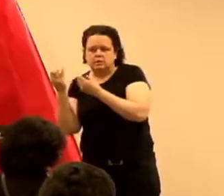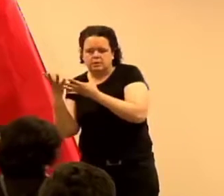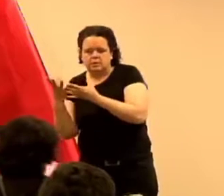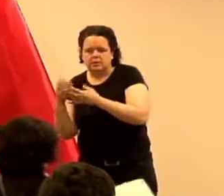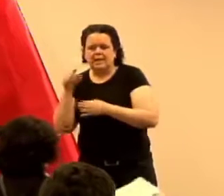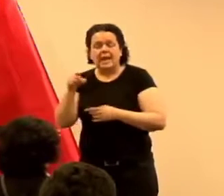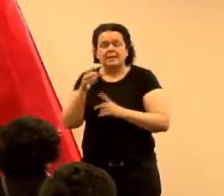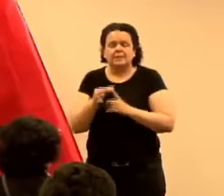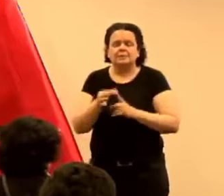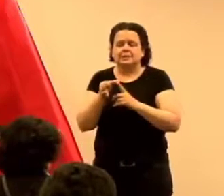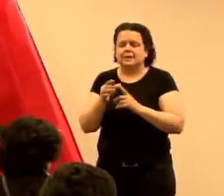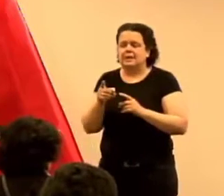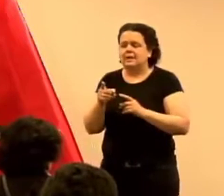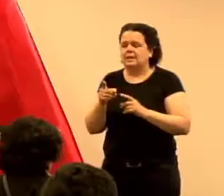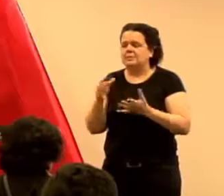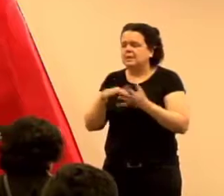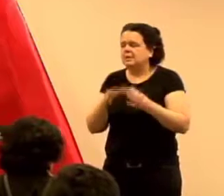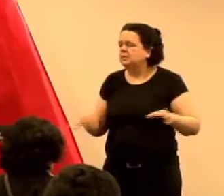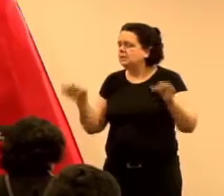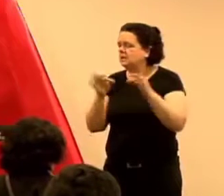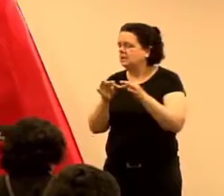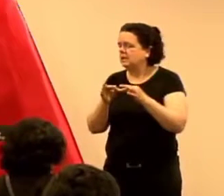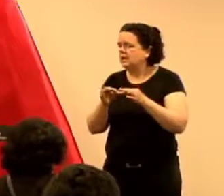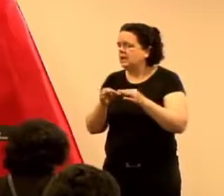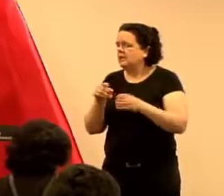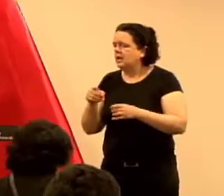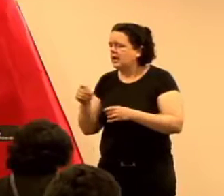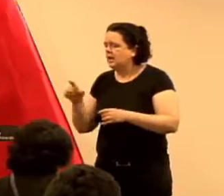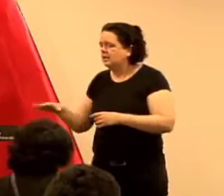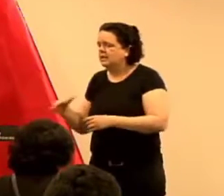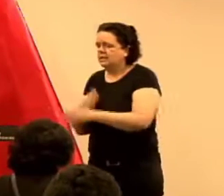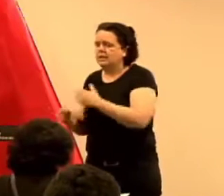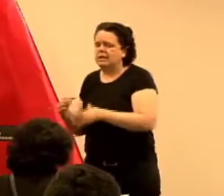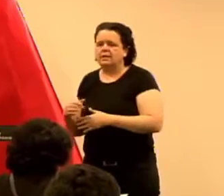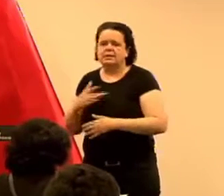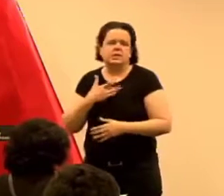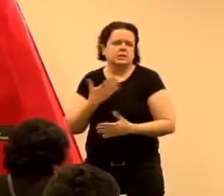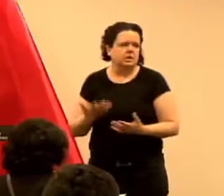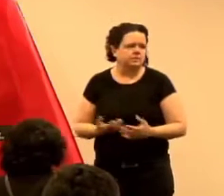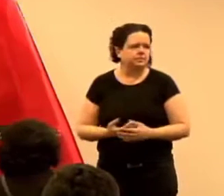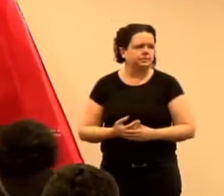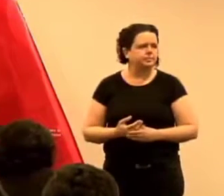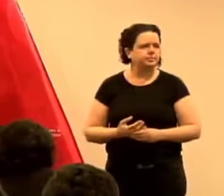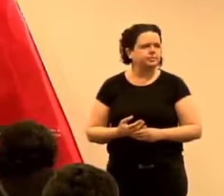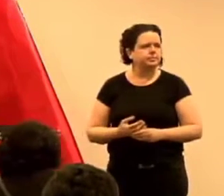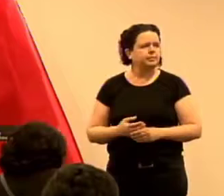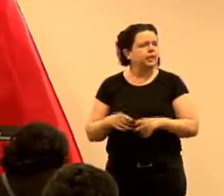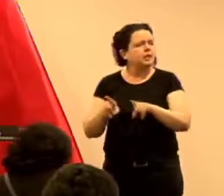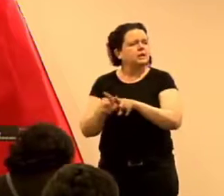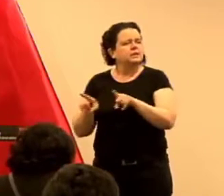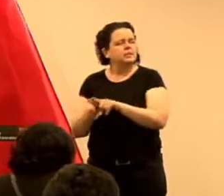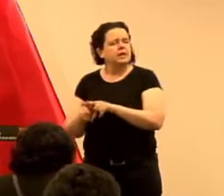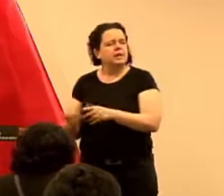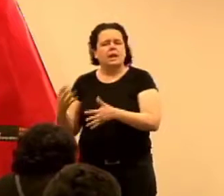es especialmente relevante para los estudiantes o los niños y niñas con discapacidad sensorial. Y